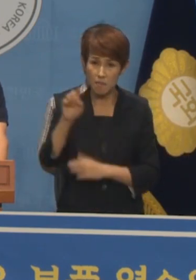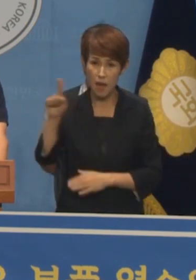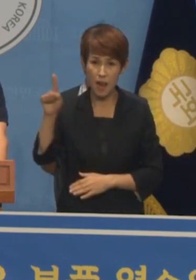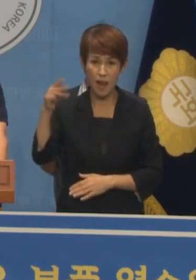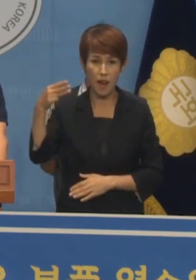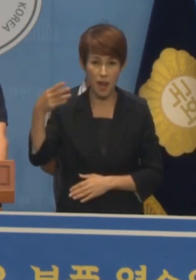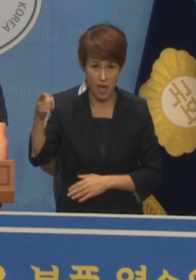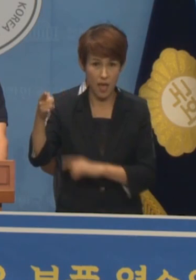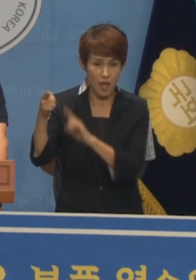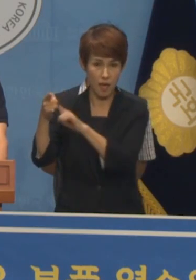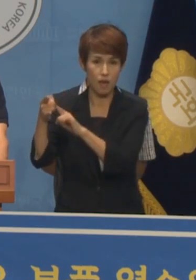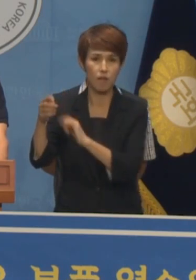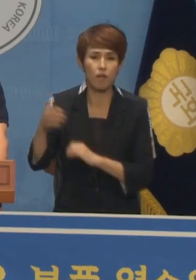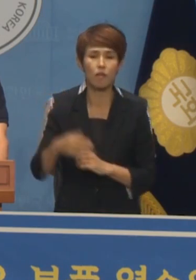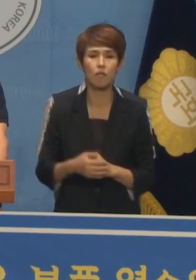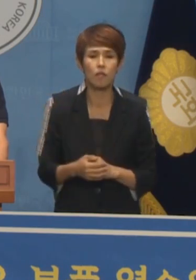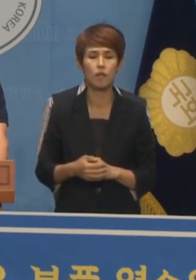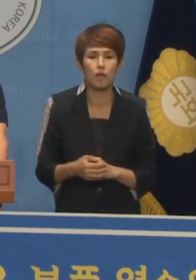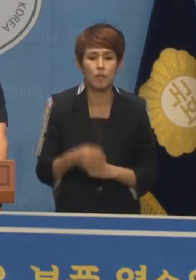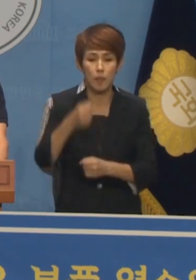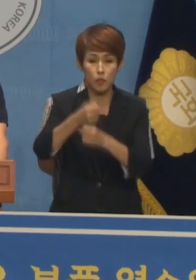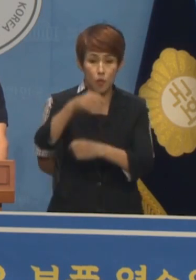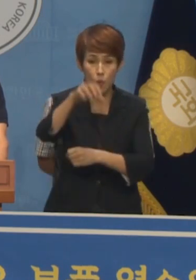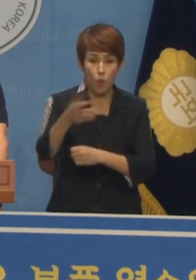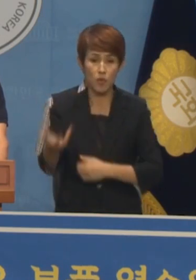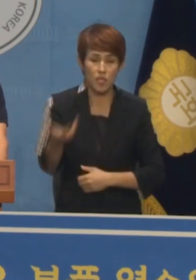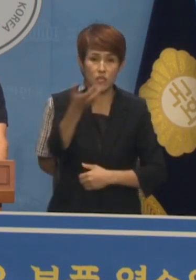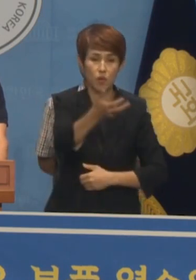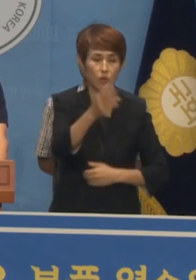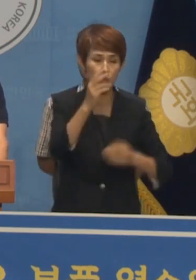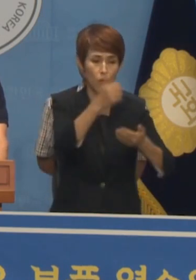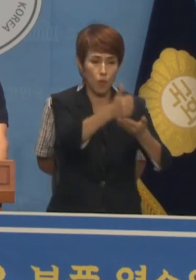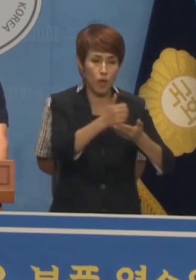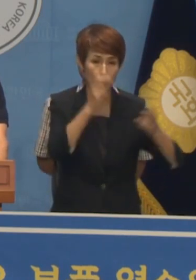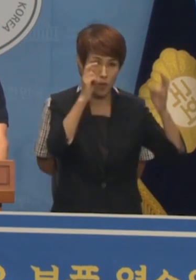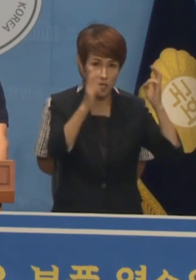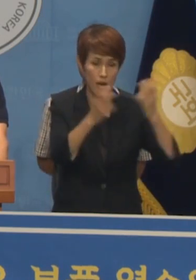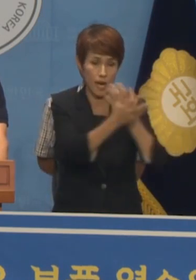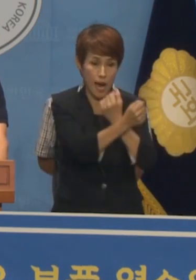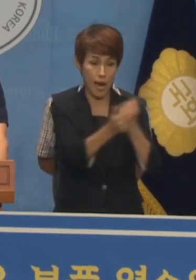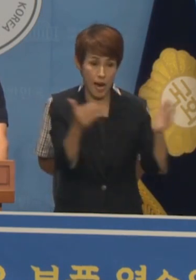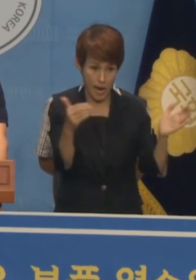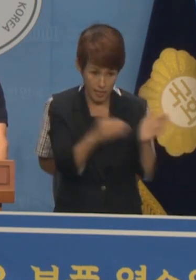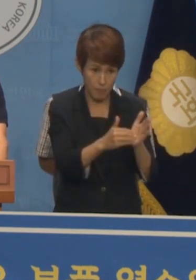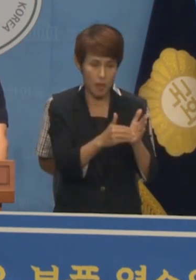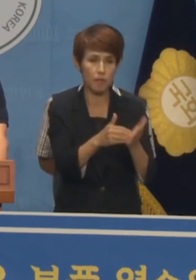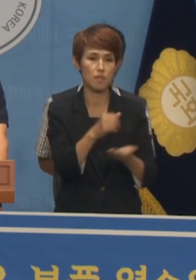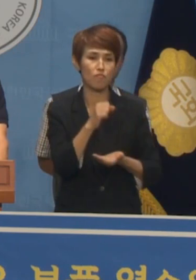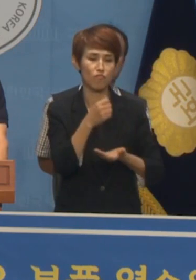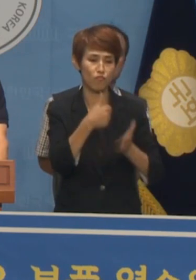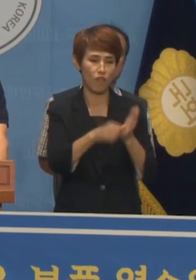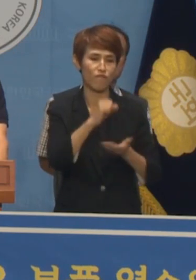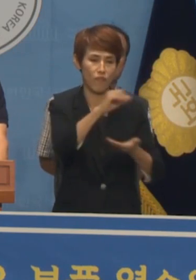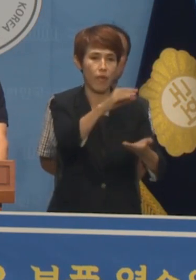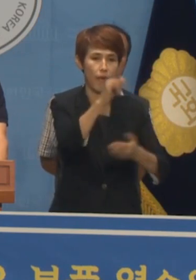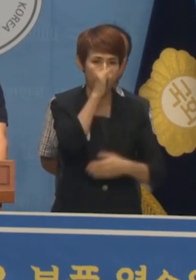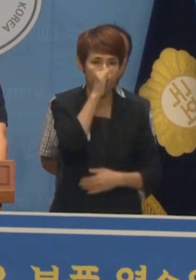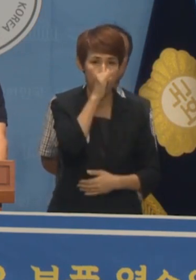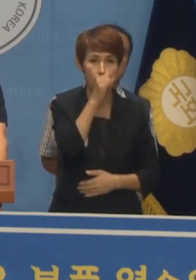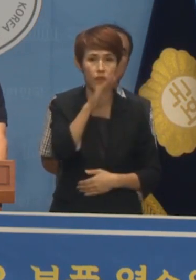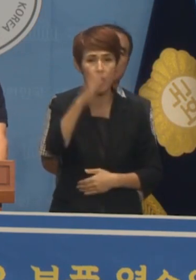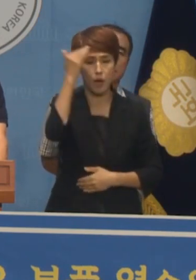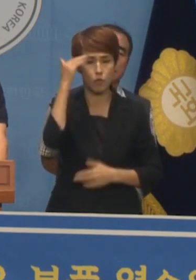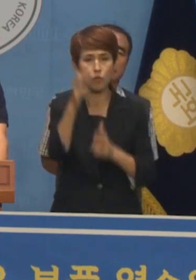자본은 생산기지를 이전해서 고객사의 계약기간까지만 납품할 것이고 고객사인 현대차를 포기하더라도